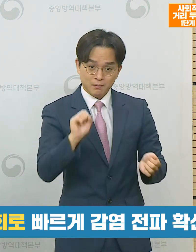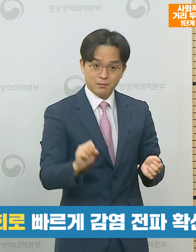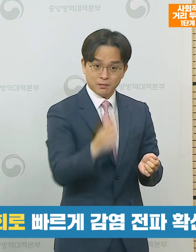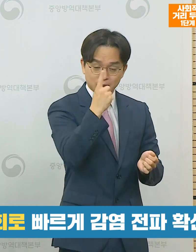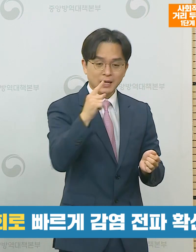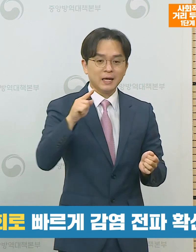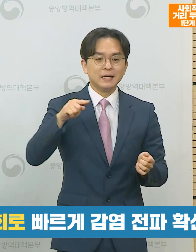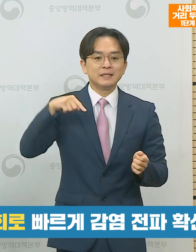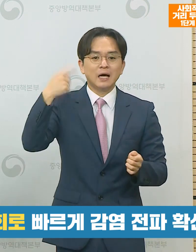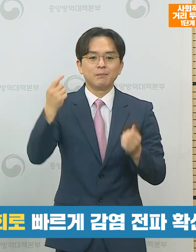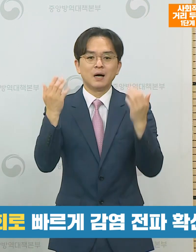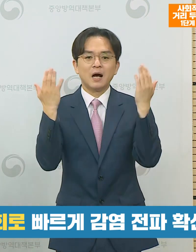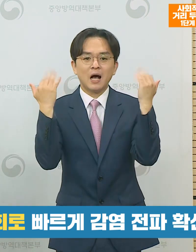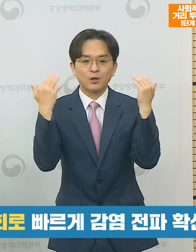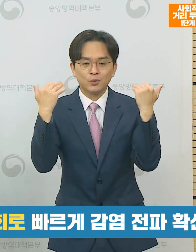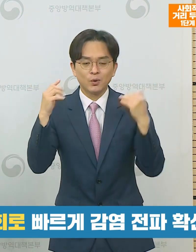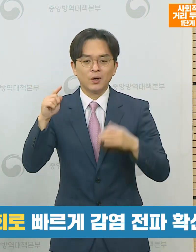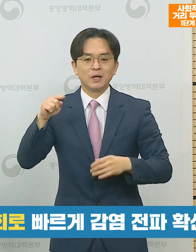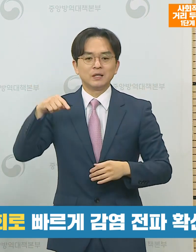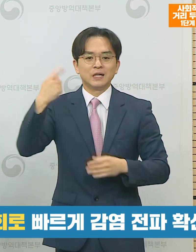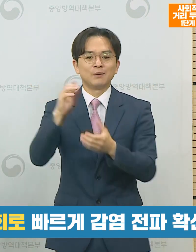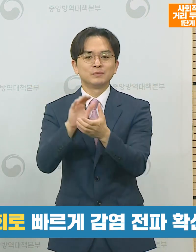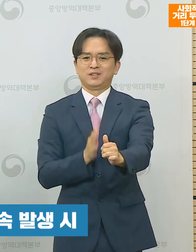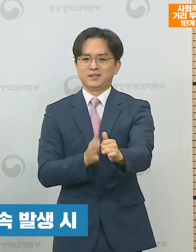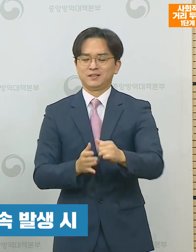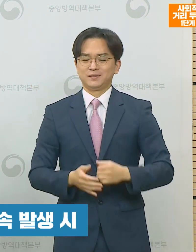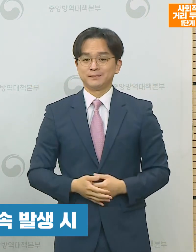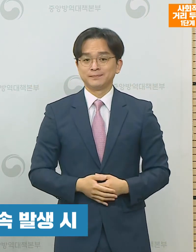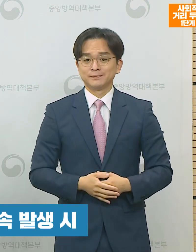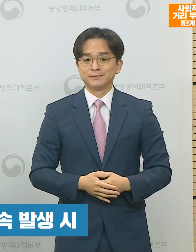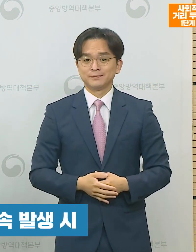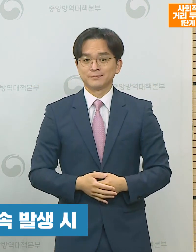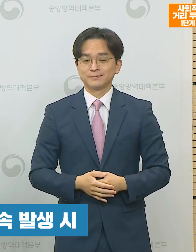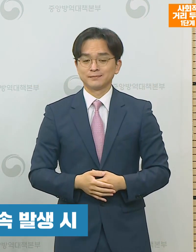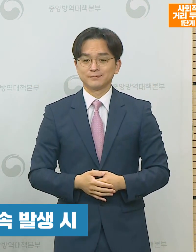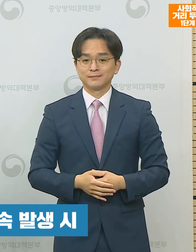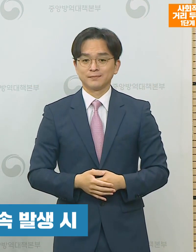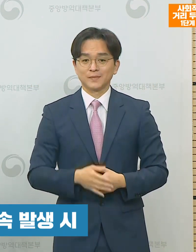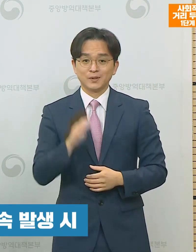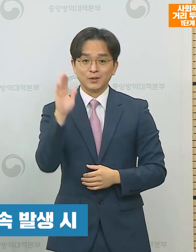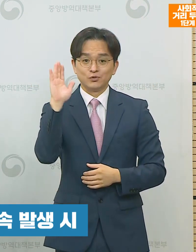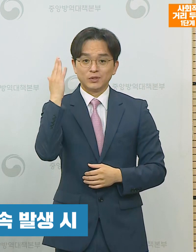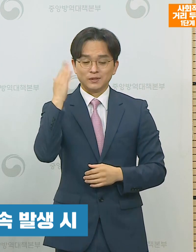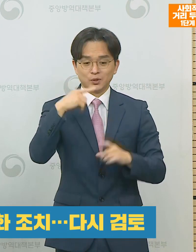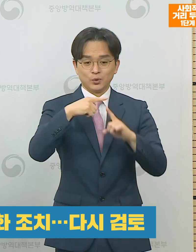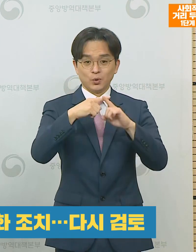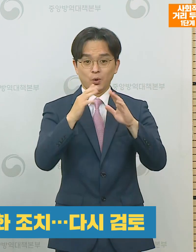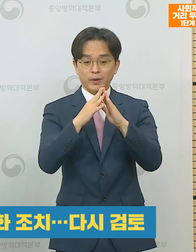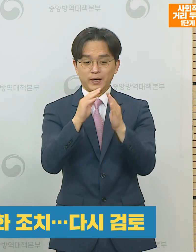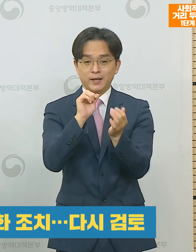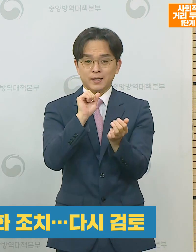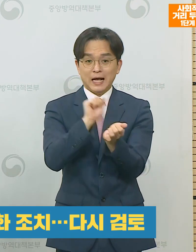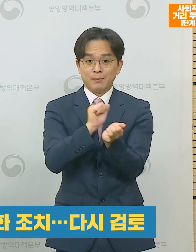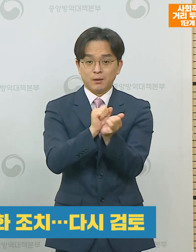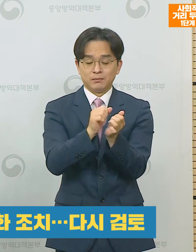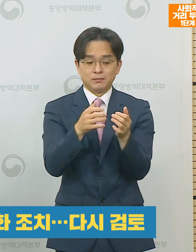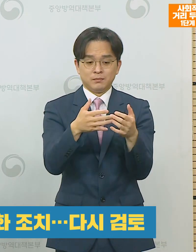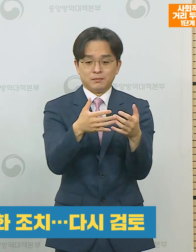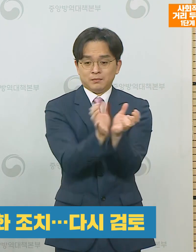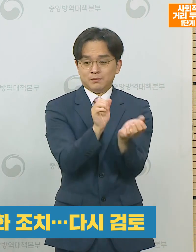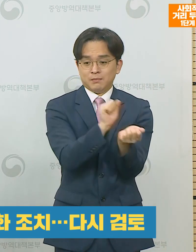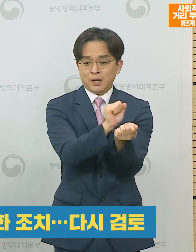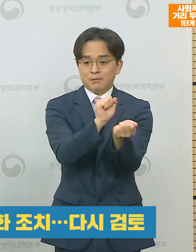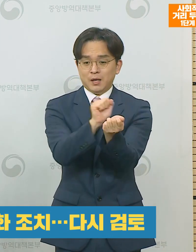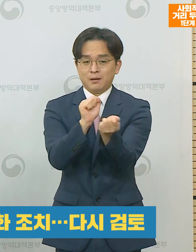빠르게 감염 전파가 확산되고 있는 상황입니다. 또한 집단 감염이 계속 발생한다면 핵심 방역 수치